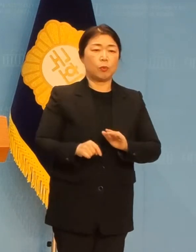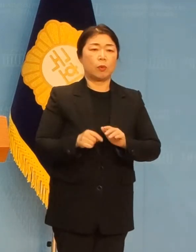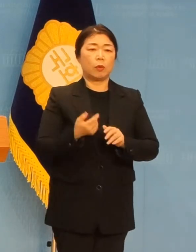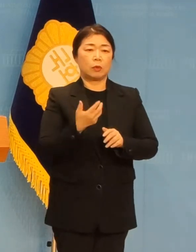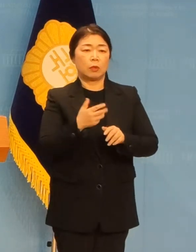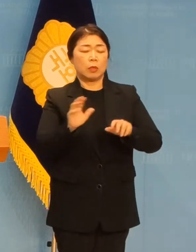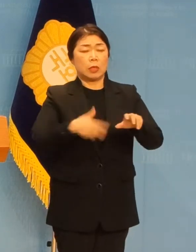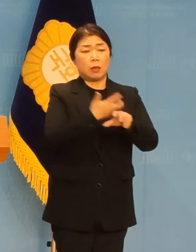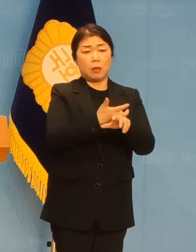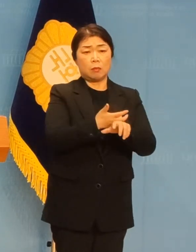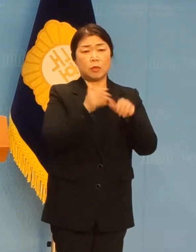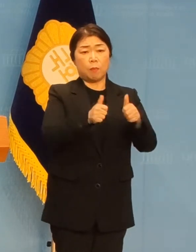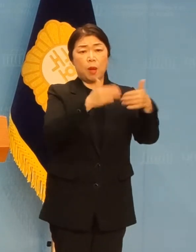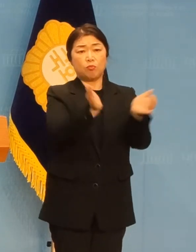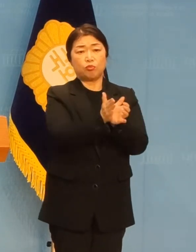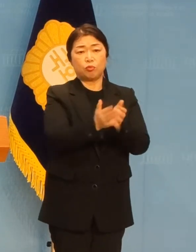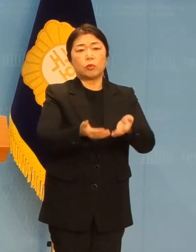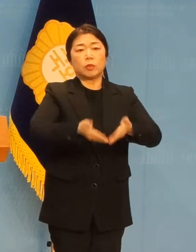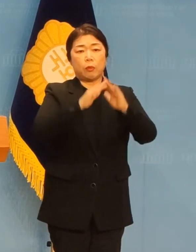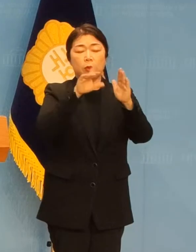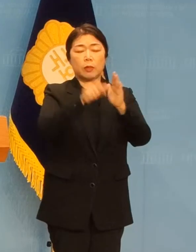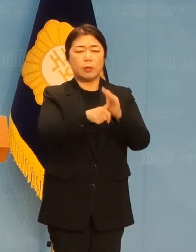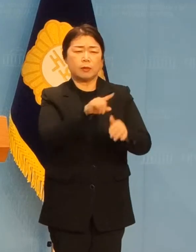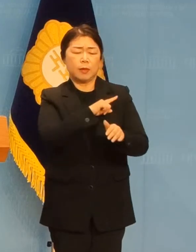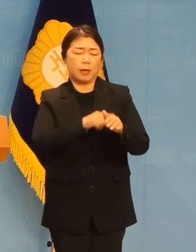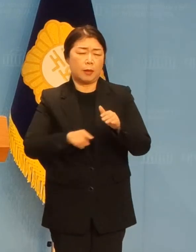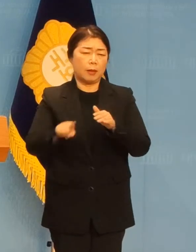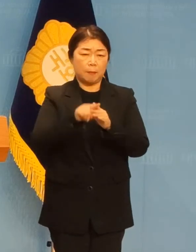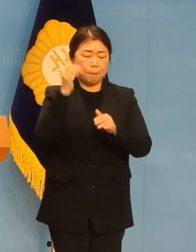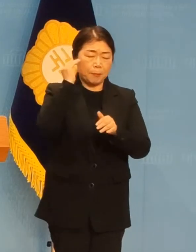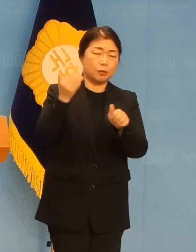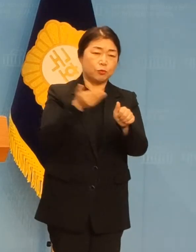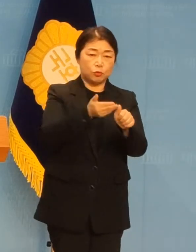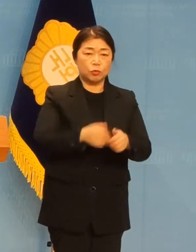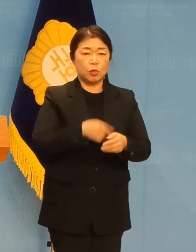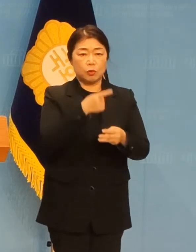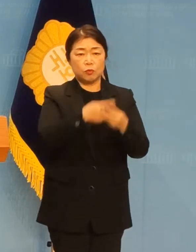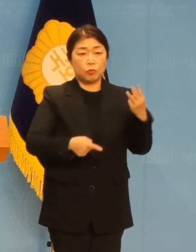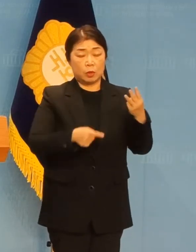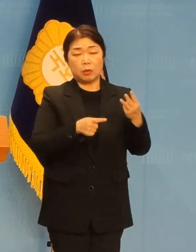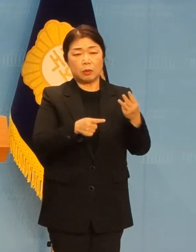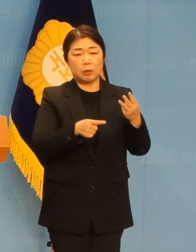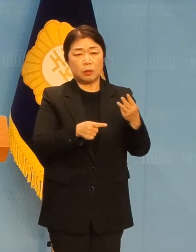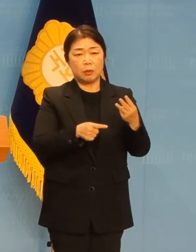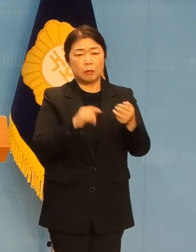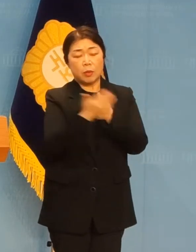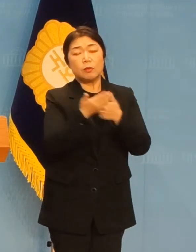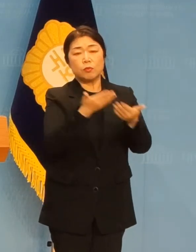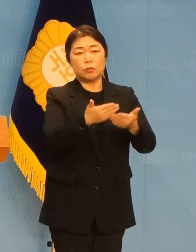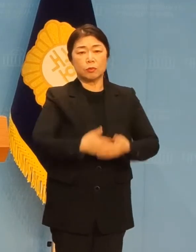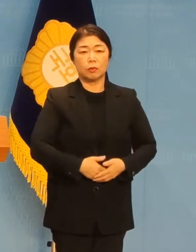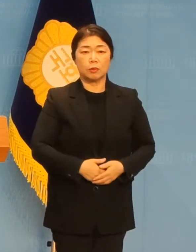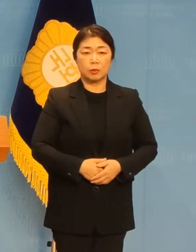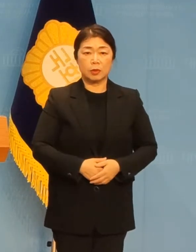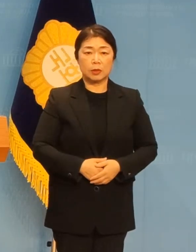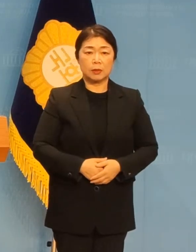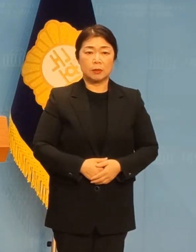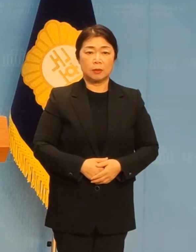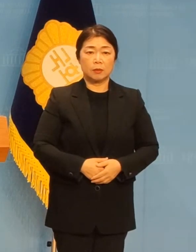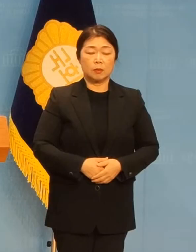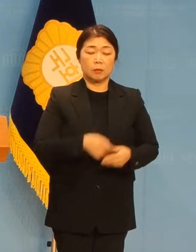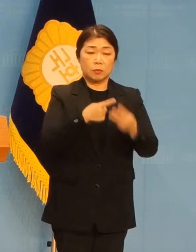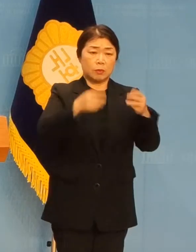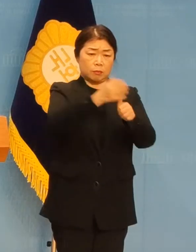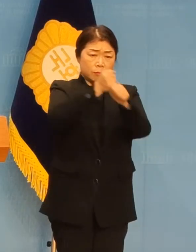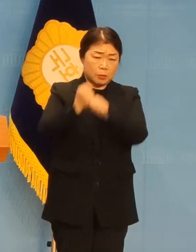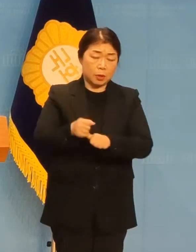전담 재판부를 결성하는 데 가장 앞서고 윤석열을 끌어내리고 윤석열의 범죄를